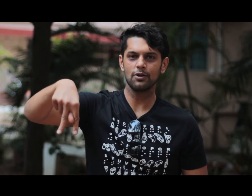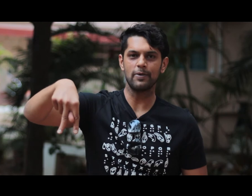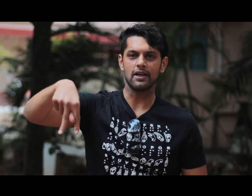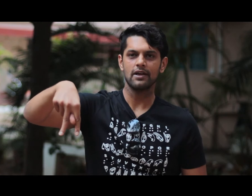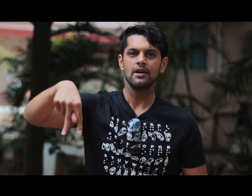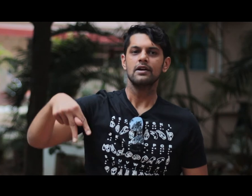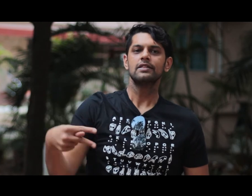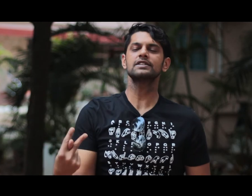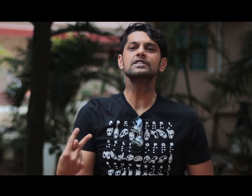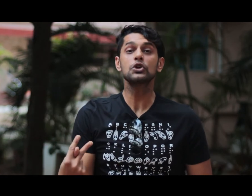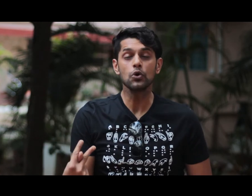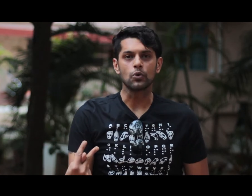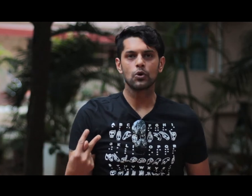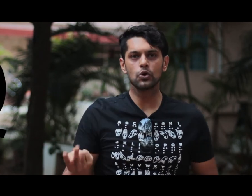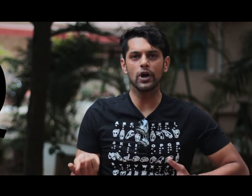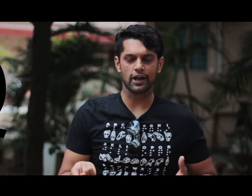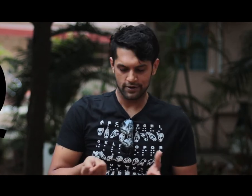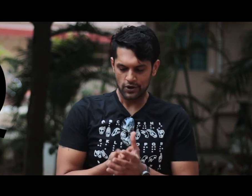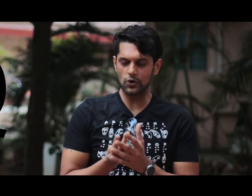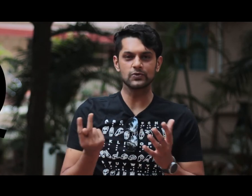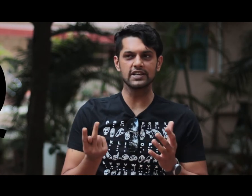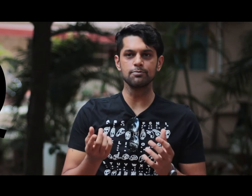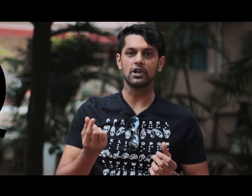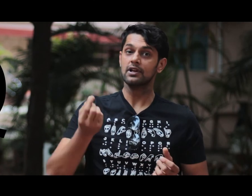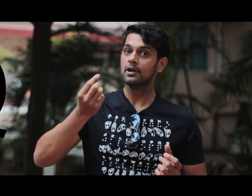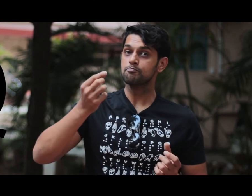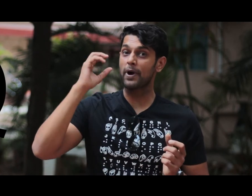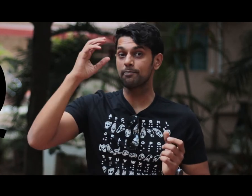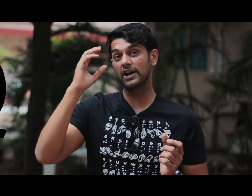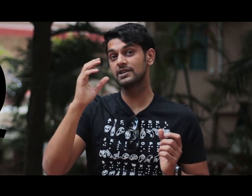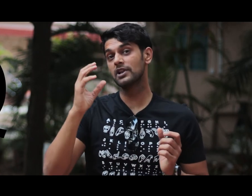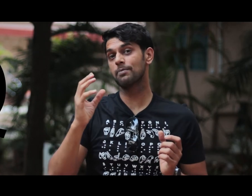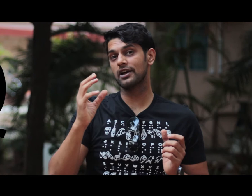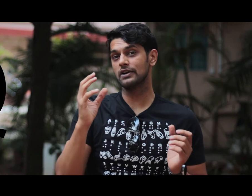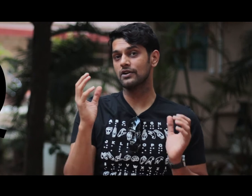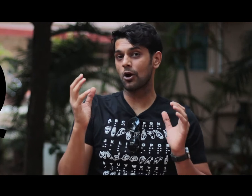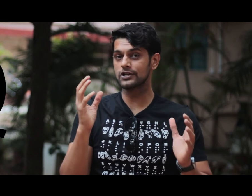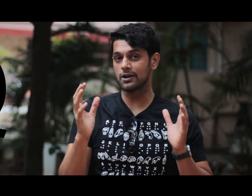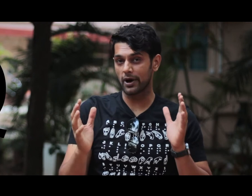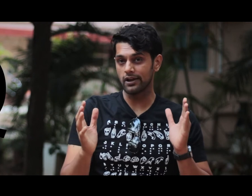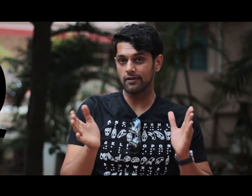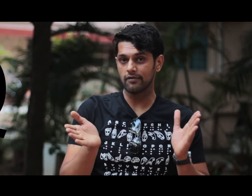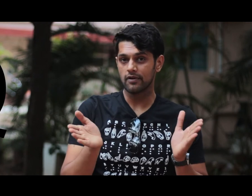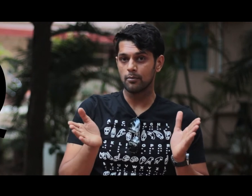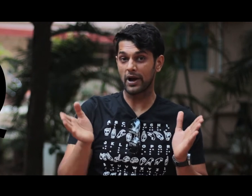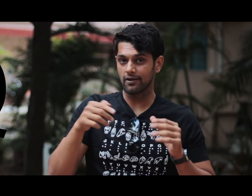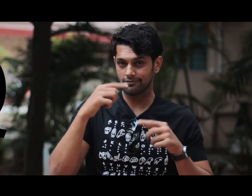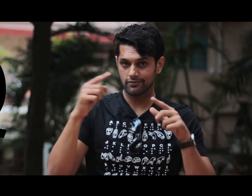ಪಿ ನೆಕ್ಸ್ಟ್ ಇಸ್ ಕ್ಯೂ ಕ್ಯೂ ಹೆಂಗೆ ಕ್ಯೂ ಇಸ್ ವೆರಿ ಸಿಂಪಲ್ ಪೈ ಪೈ ಸಿಂಬಲ್ ನಾಪ್ಕ ಇದೆಯಾ ಕಾಲೇಜಲ್ಲಿ ಪೈ ಪೈ